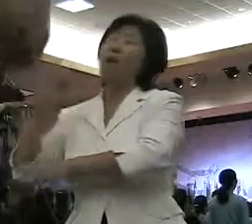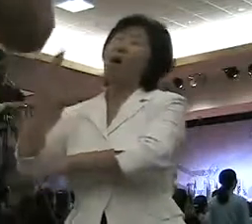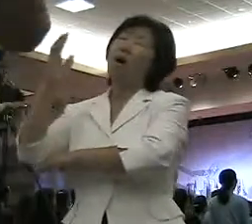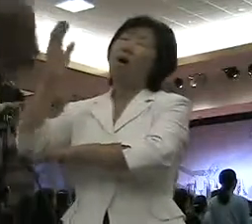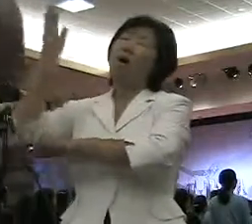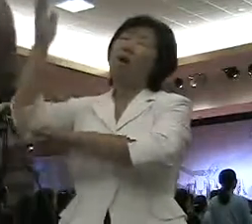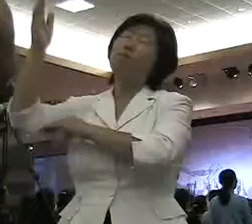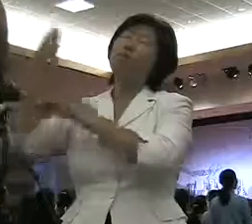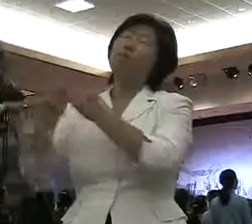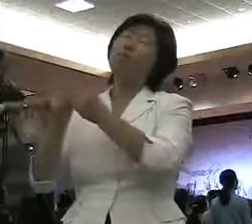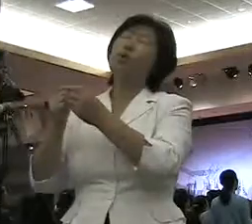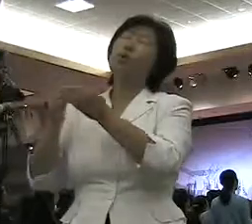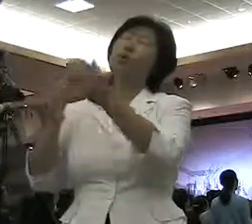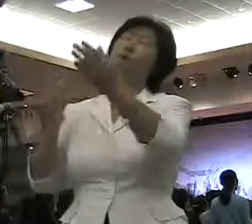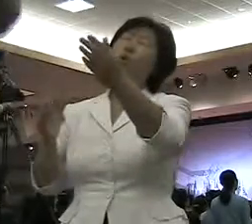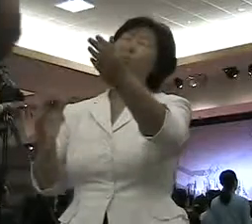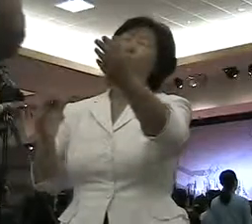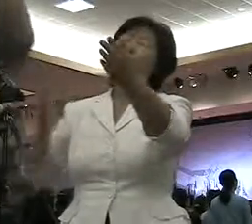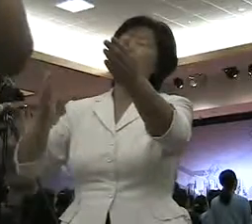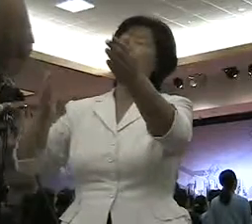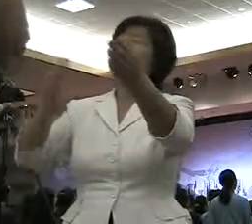주의 영광으로